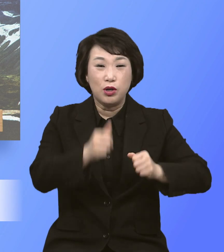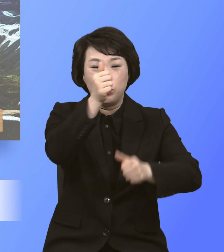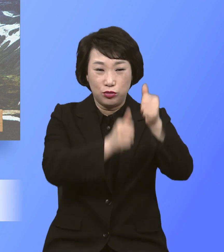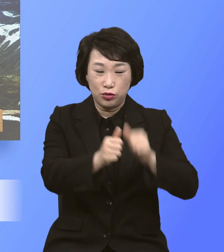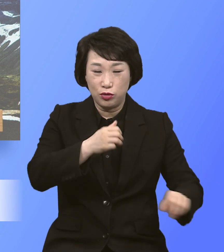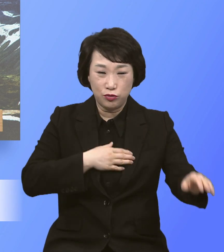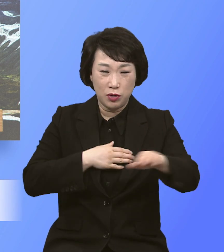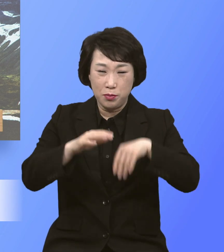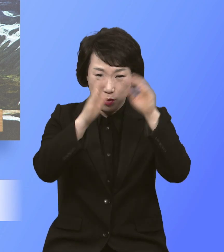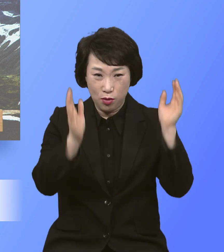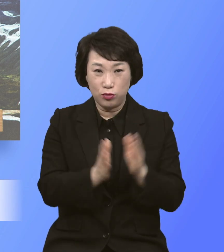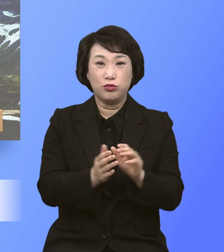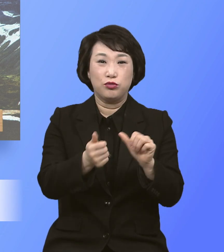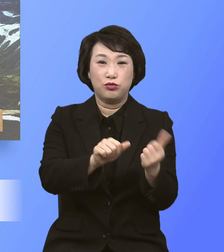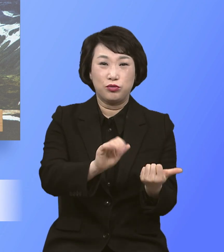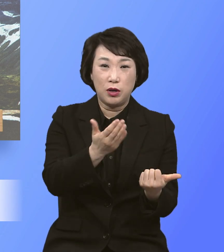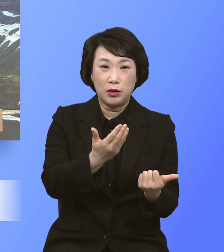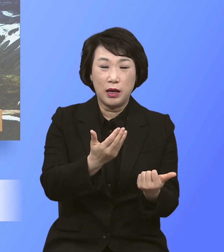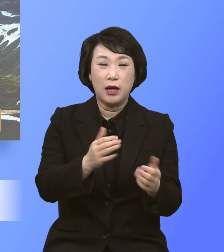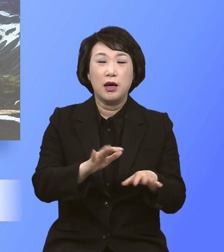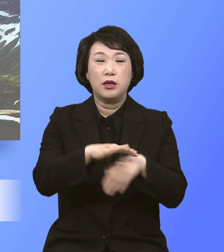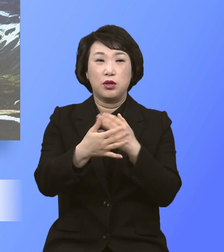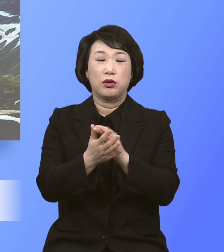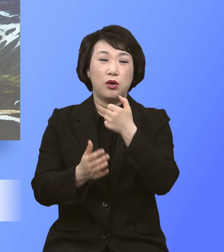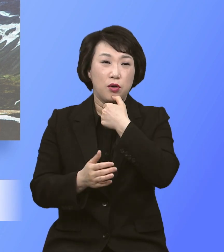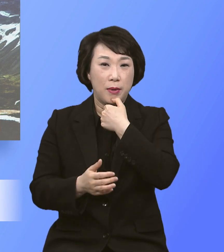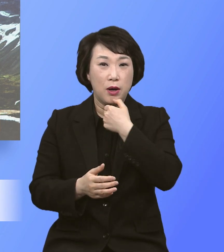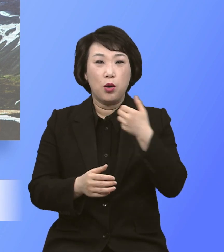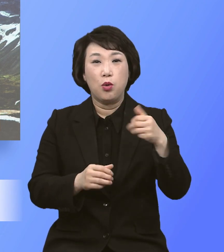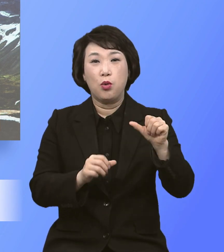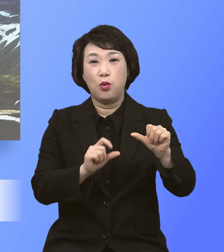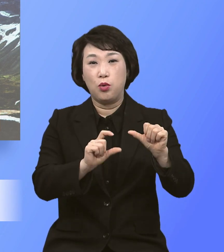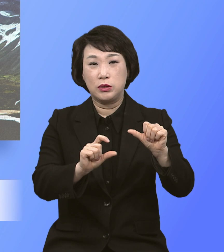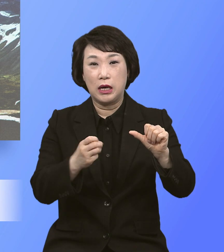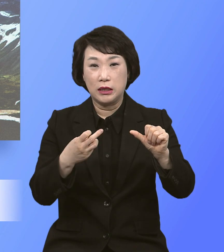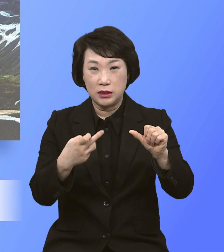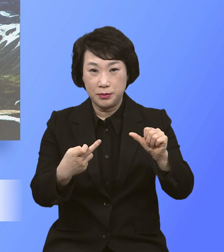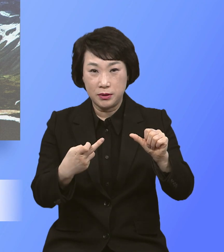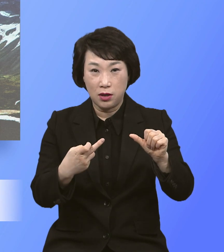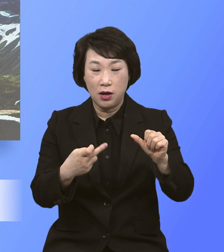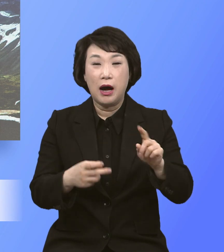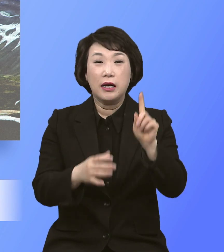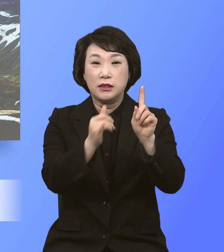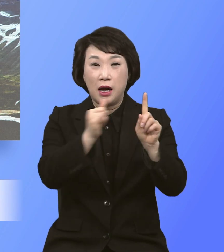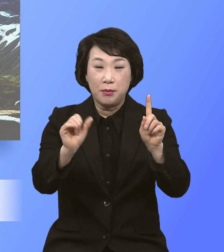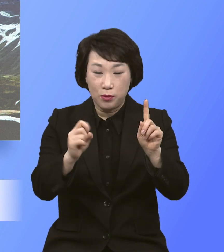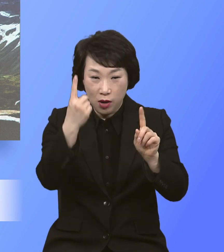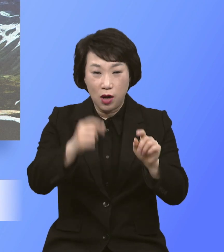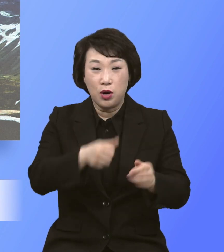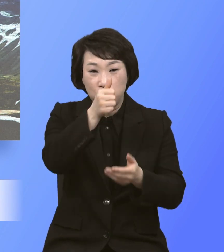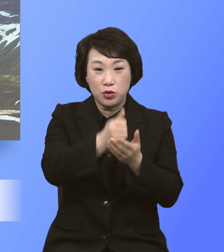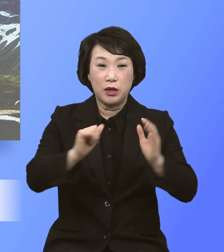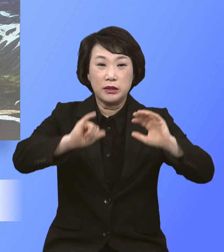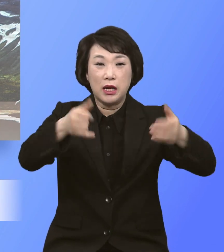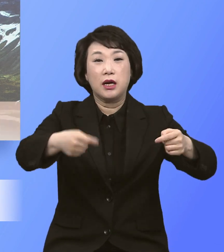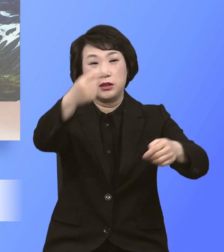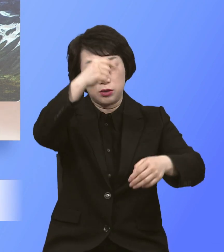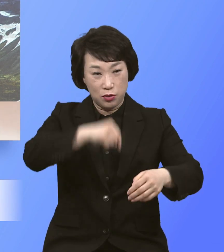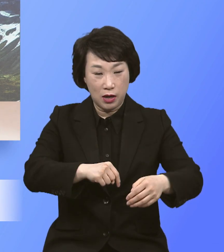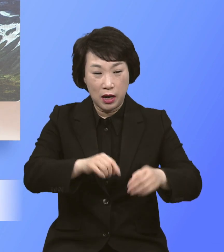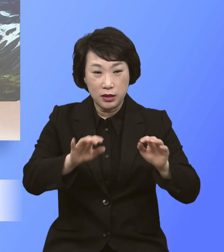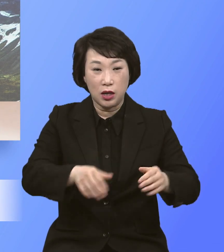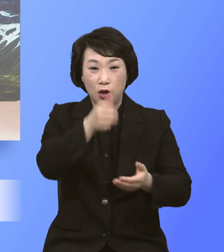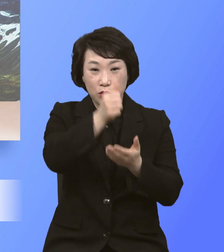함께 죽게 되었더니 로마서 5장 12절에 그러므로 한 사람으로 말미암아 죄가 세상에